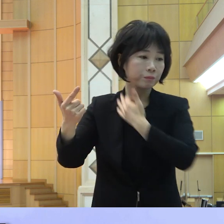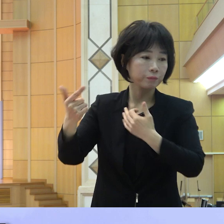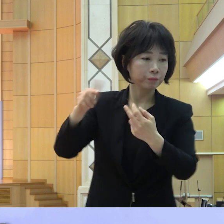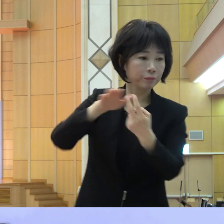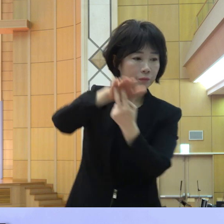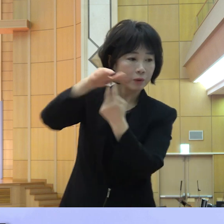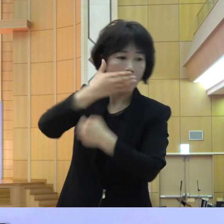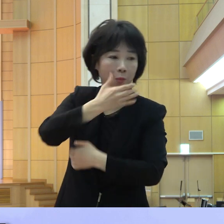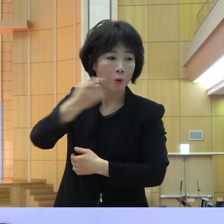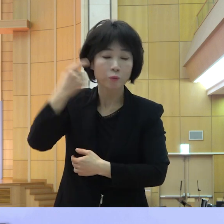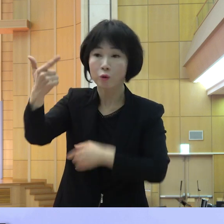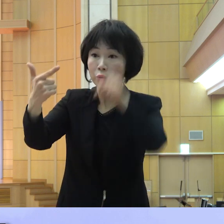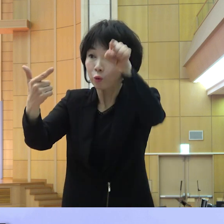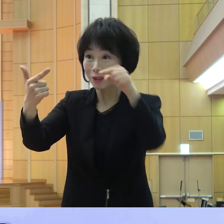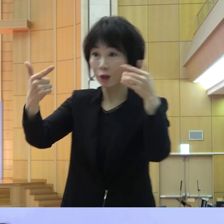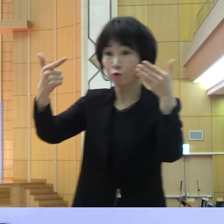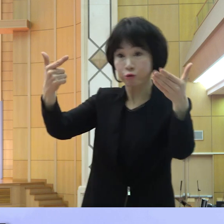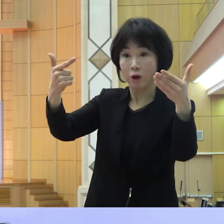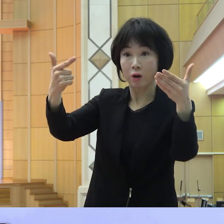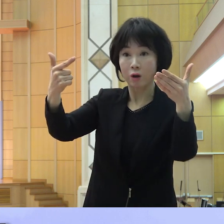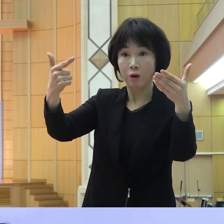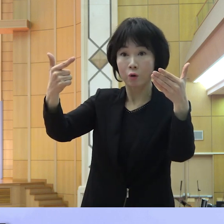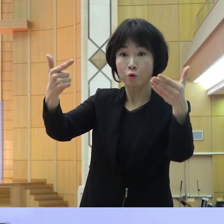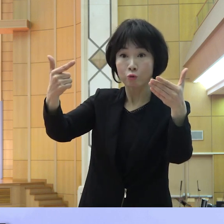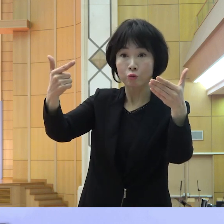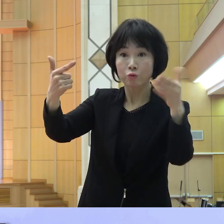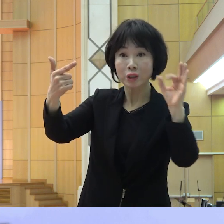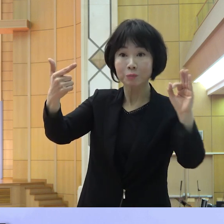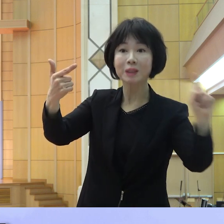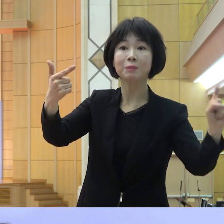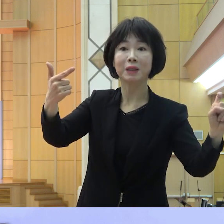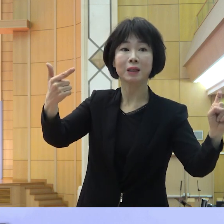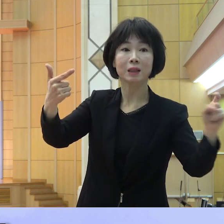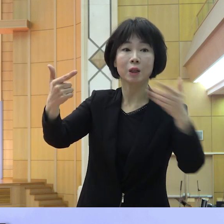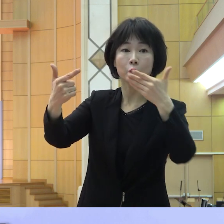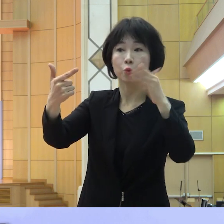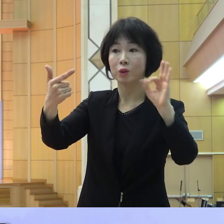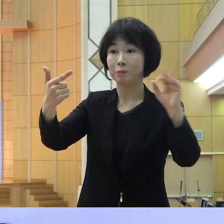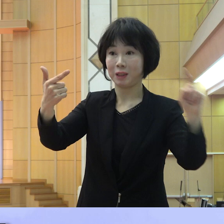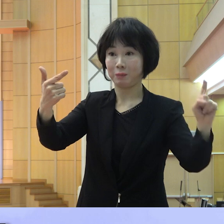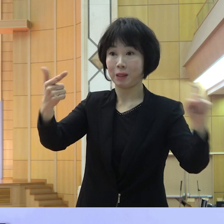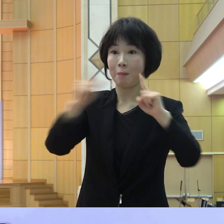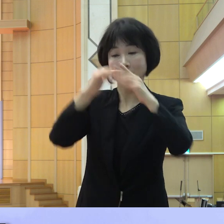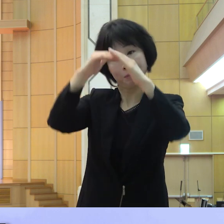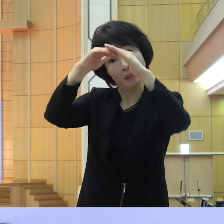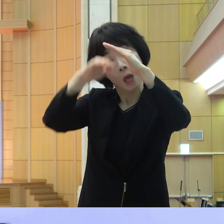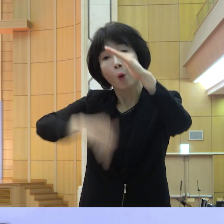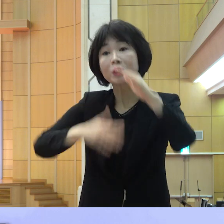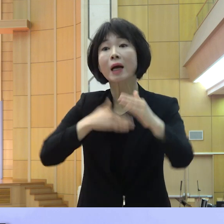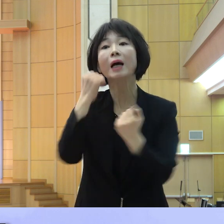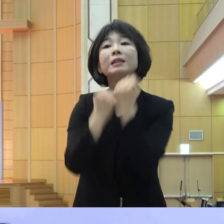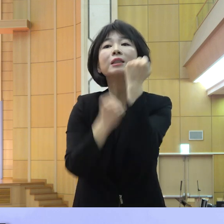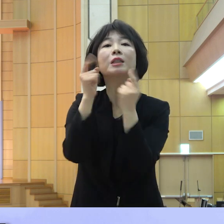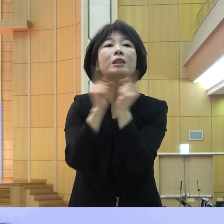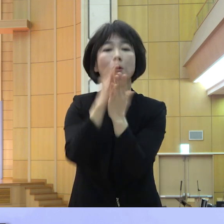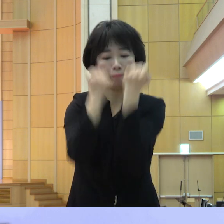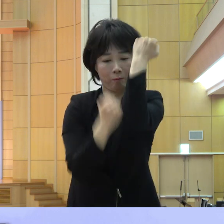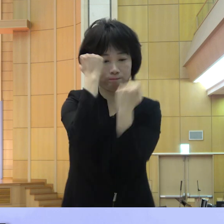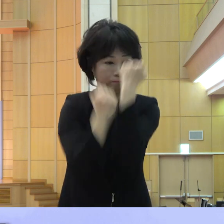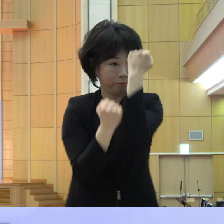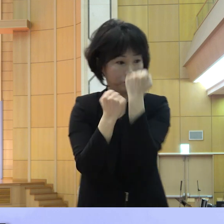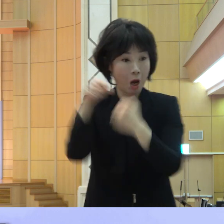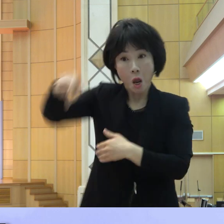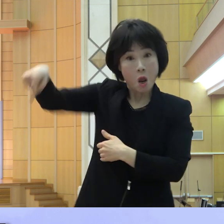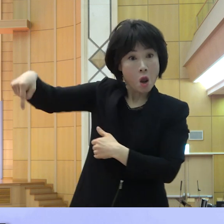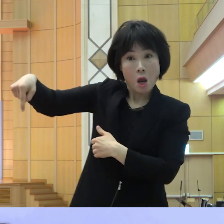152페이지 요한복음 6장 9절로 11절의 말씀입니다. 말씀 봉독하겠습니다. 여기